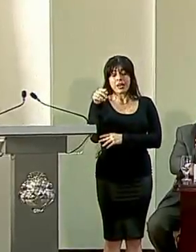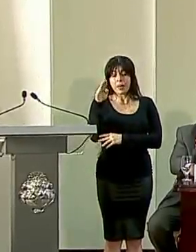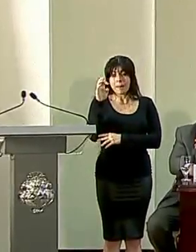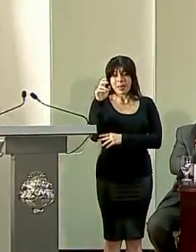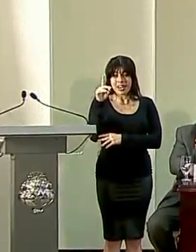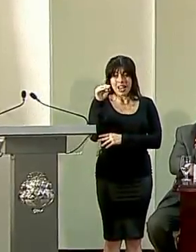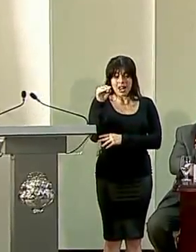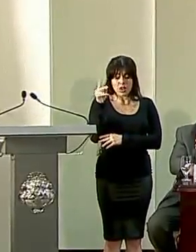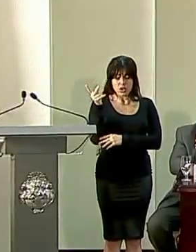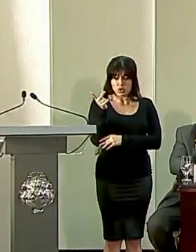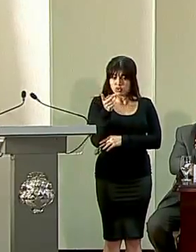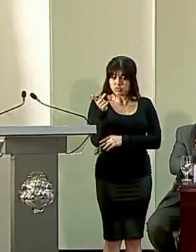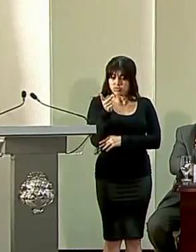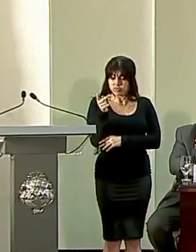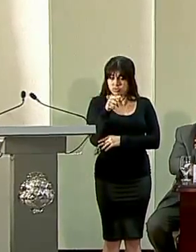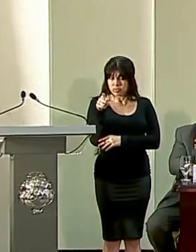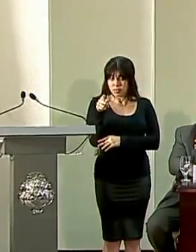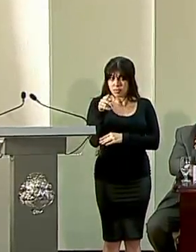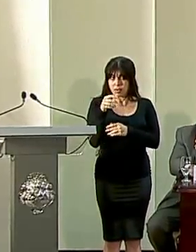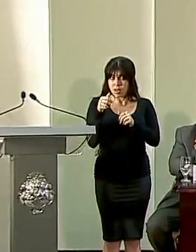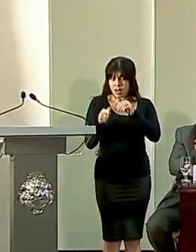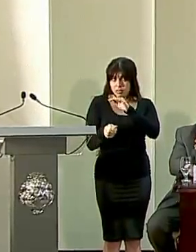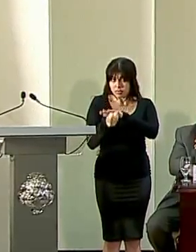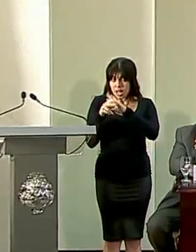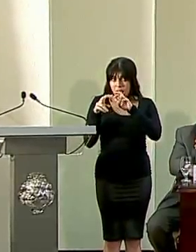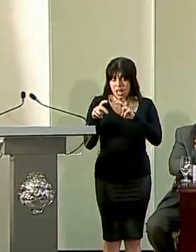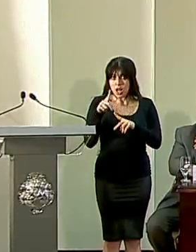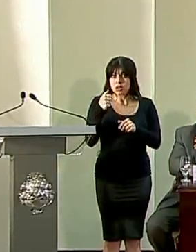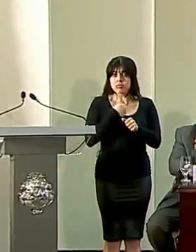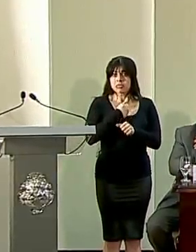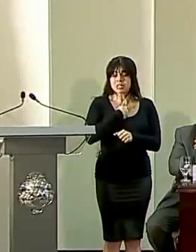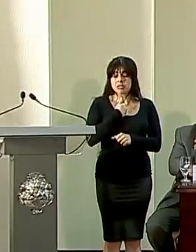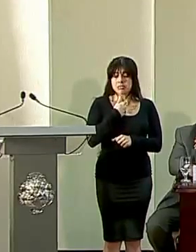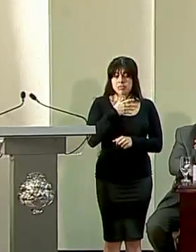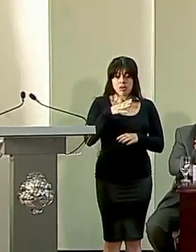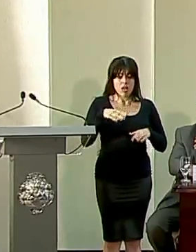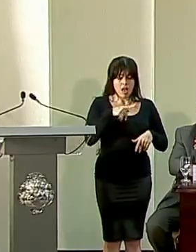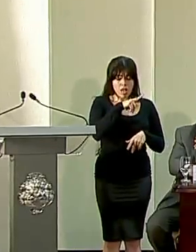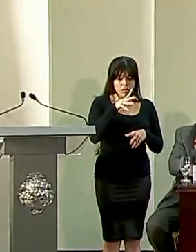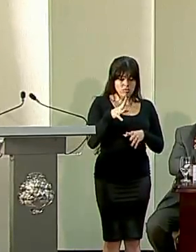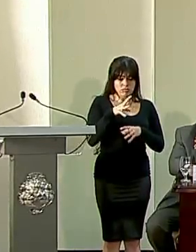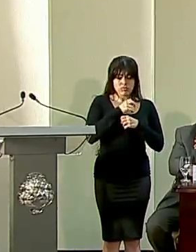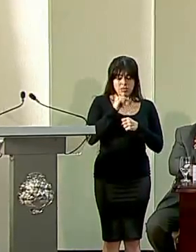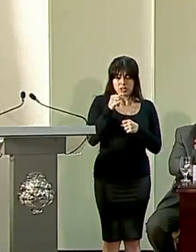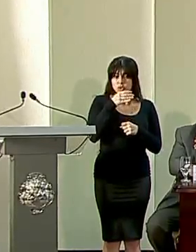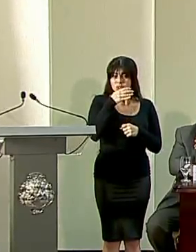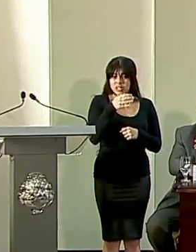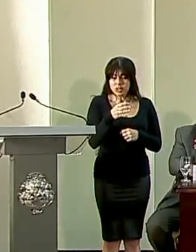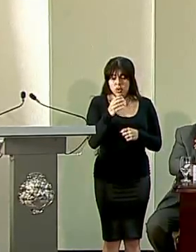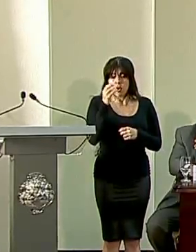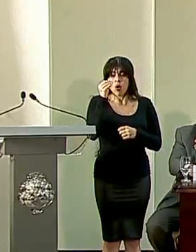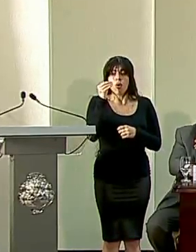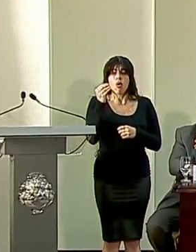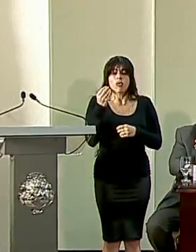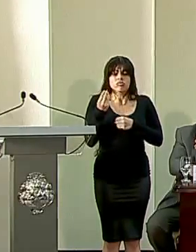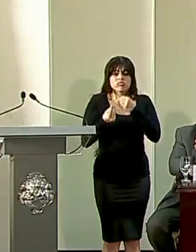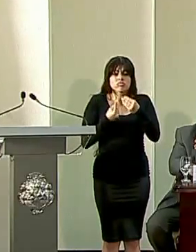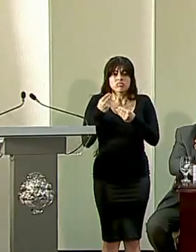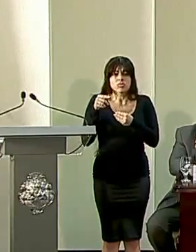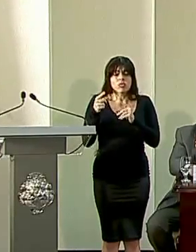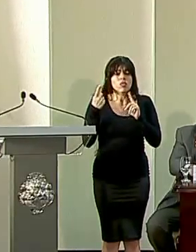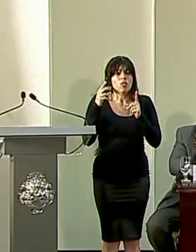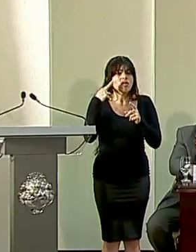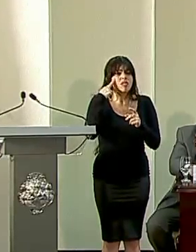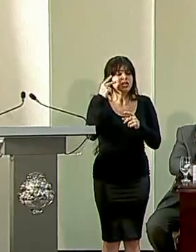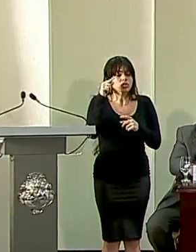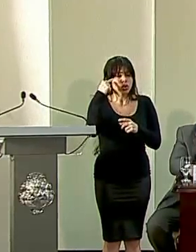Bernardo están bajo análisis, o es una observación que ustedes no acogen esa solicitud, o cuál es la posición